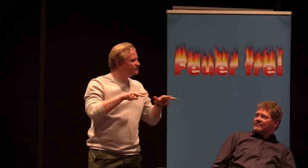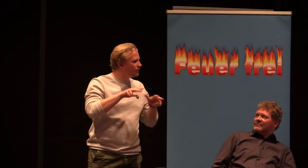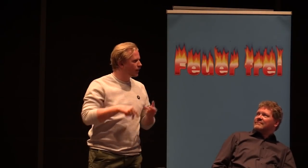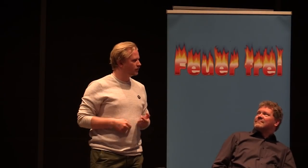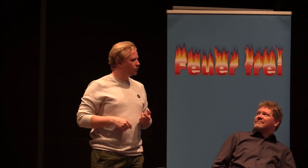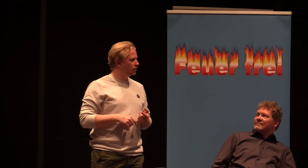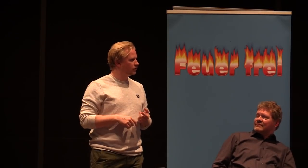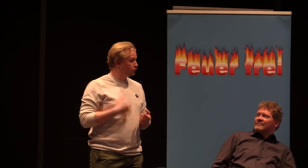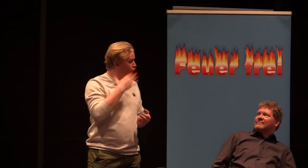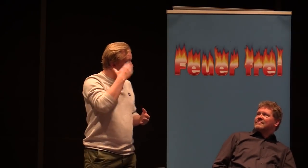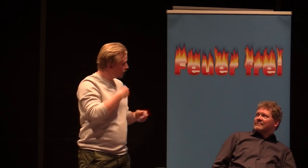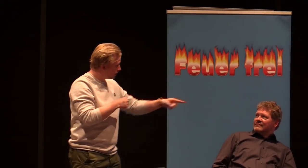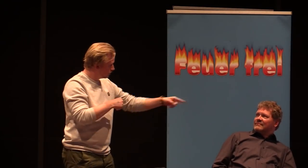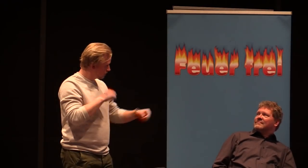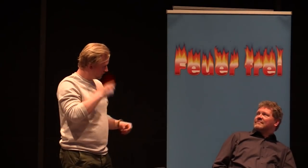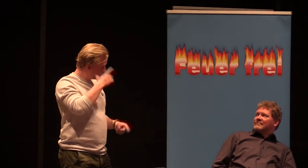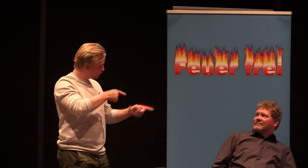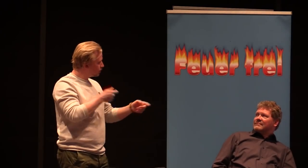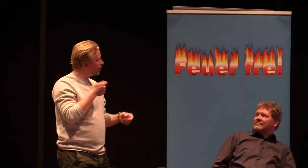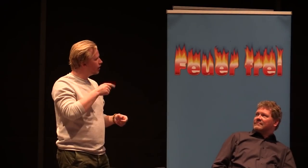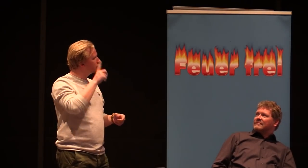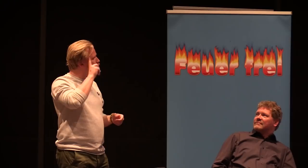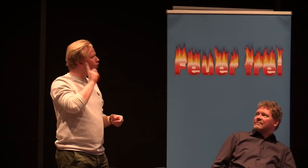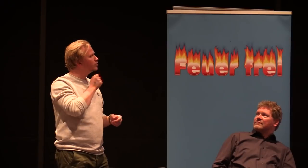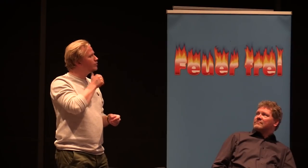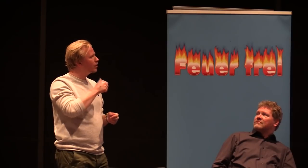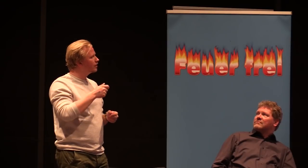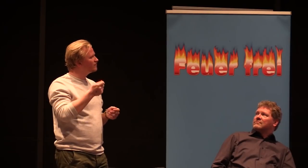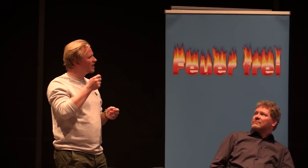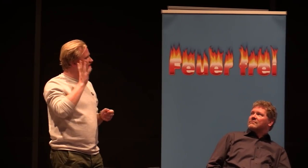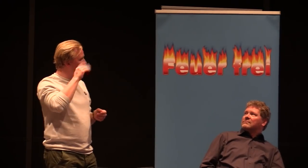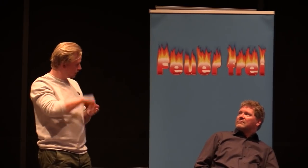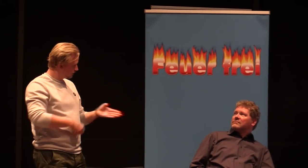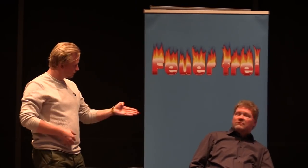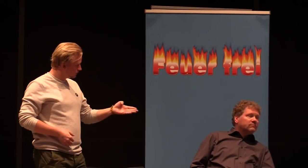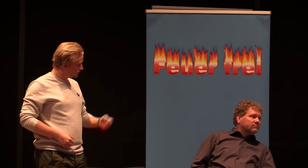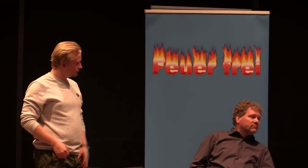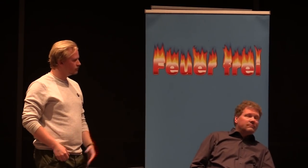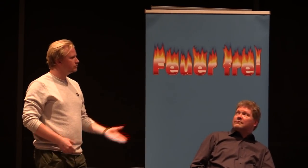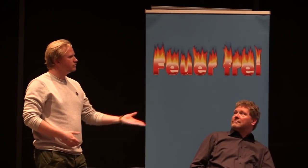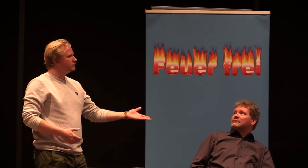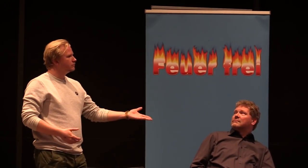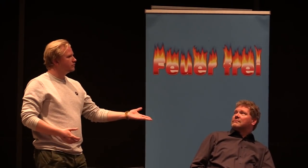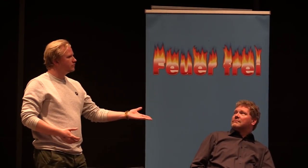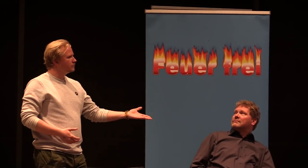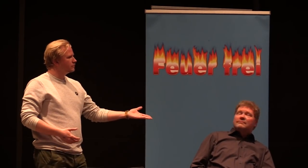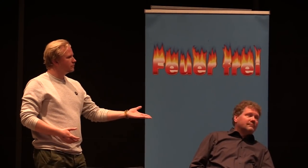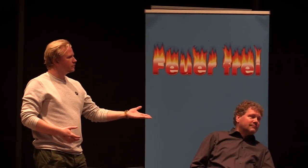Führungskraft oder Führungskräfteseminar oder sowas. Kannst du dir vorstellen, bei der Deutschen Gehörlosen Jugend